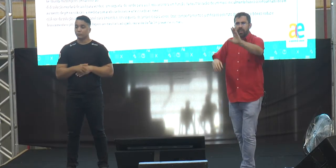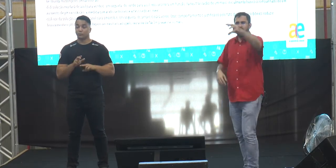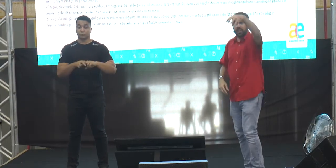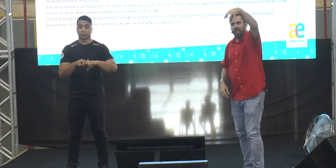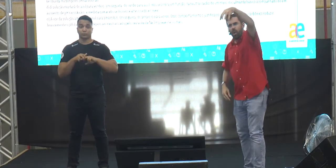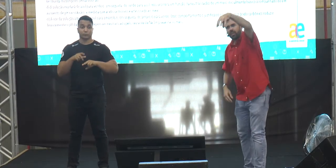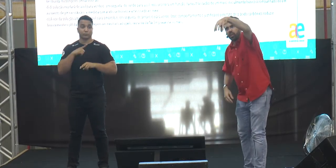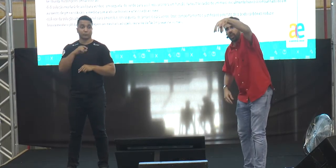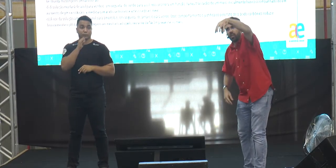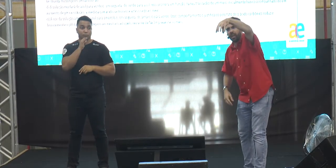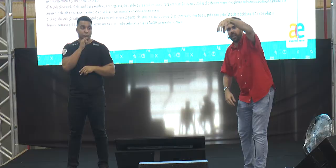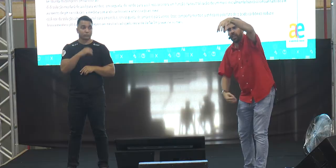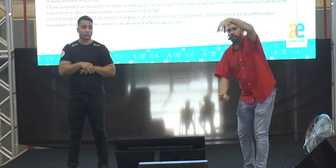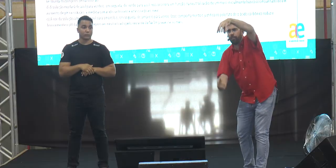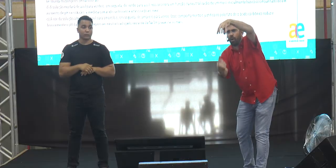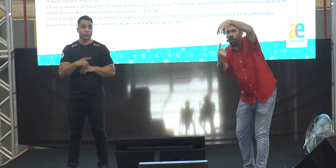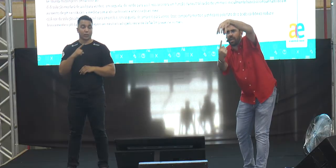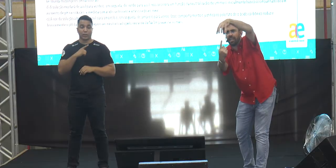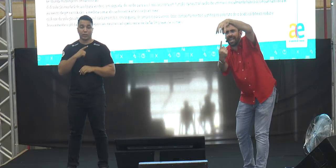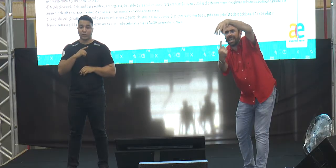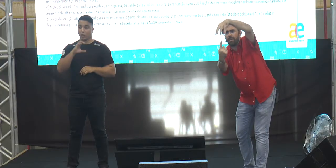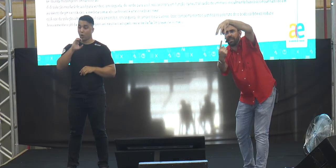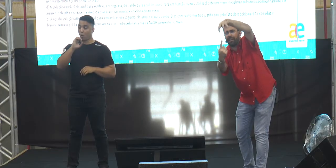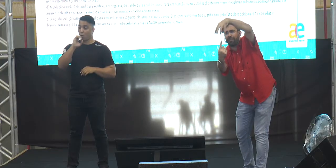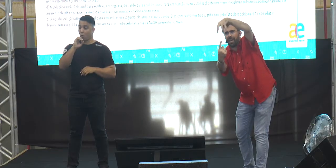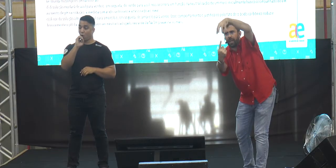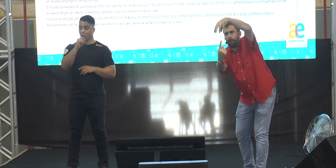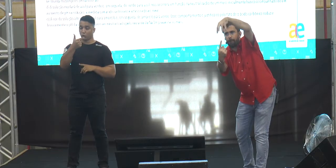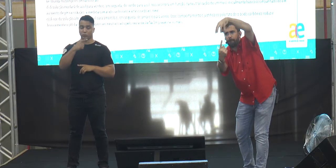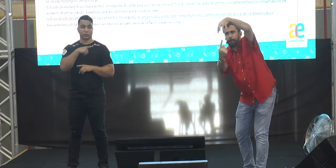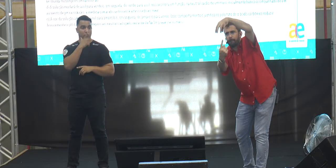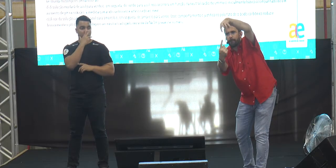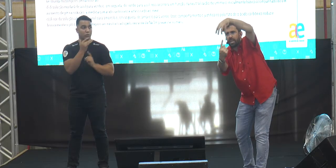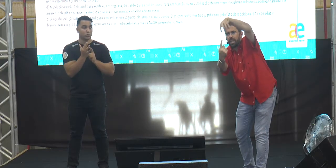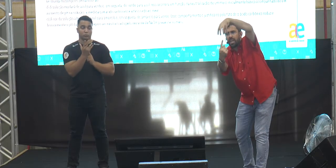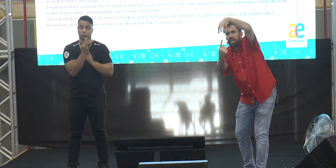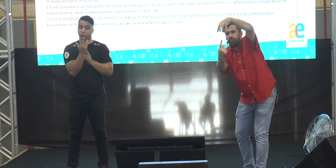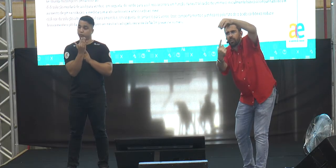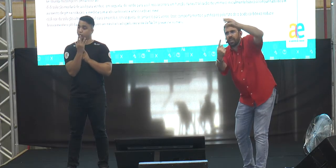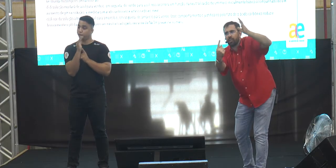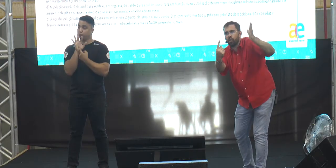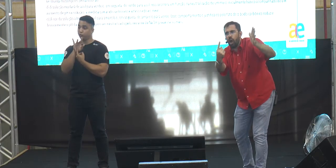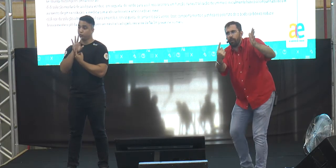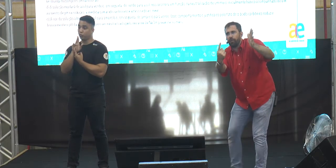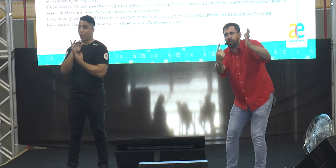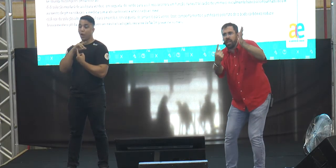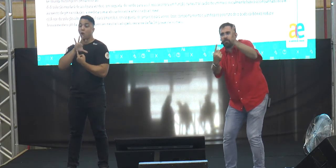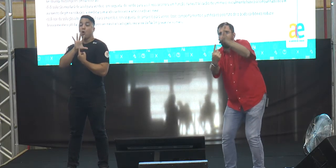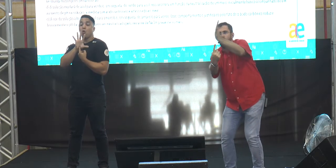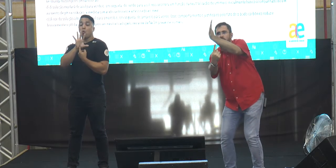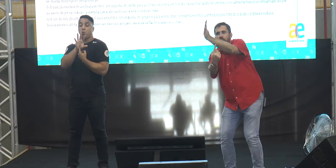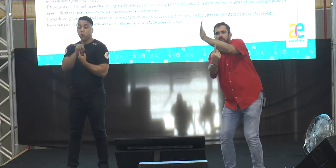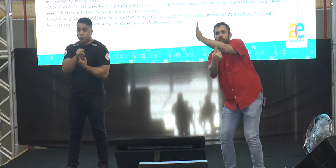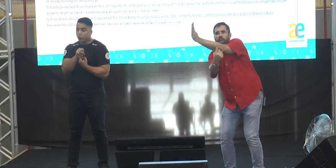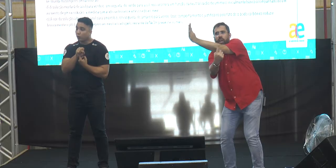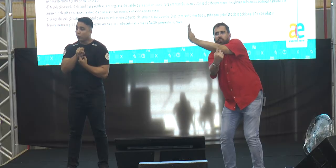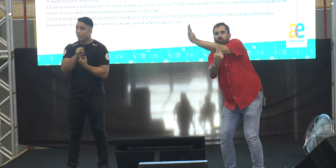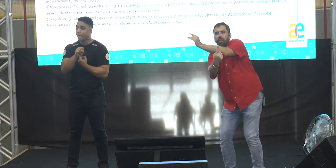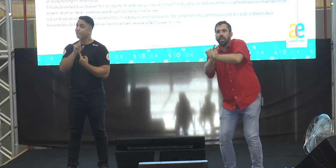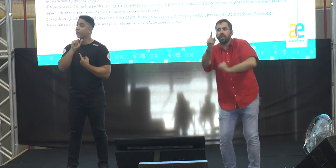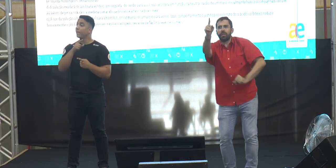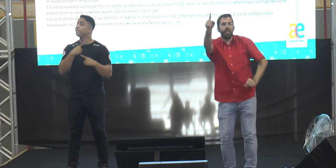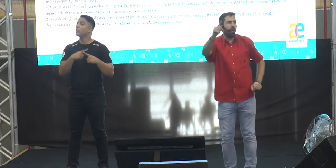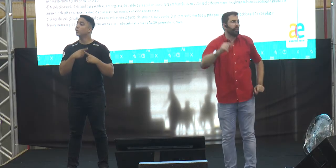Então, se tem oxigênio aqui, provocando a queima da vela, e você sopra, você empurra o